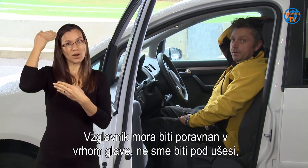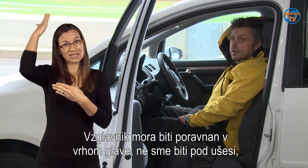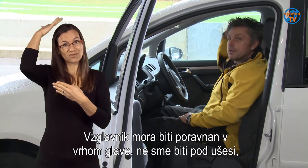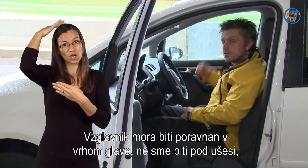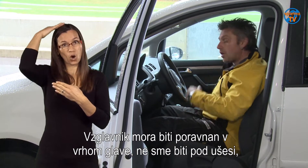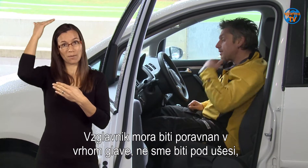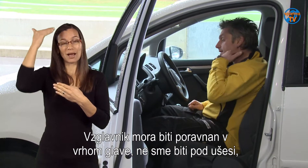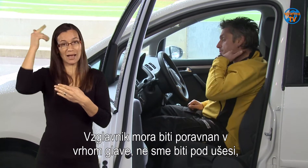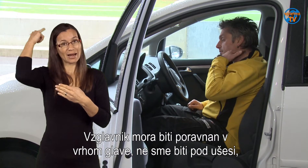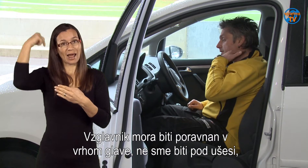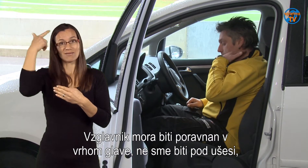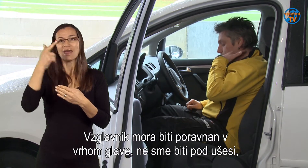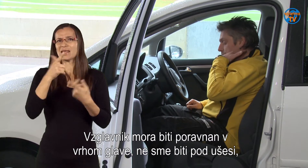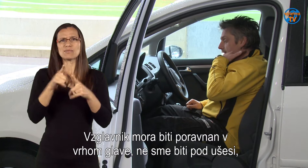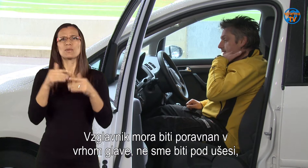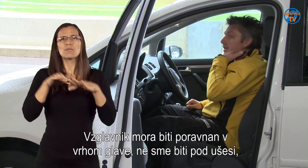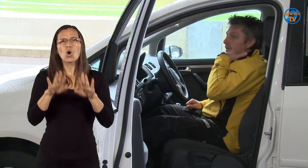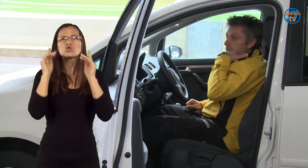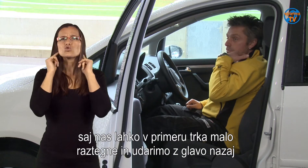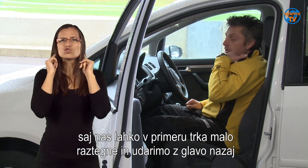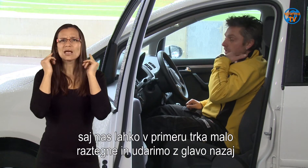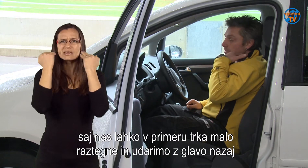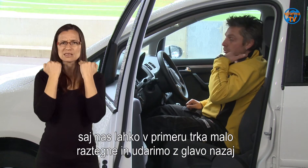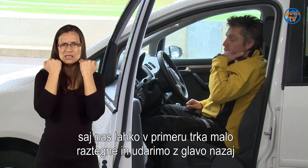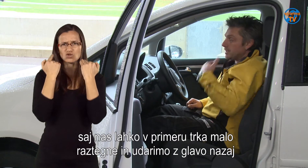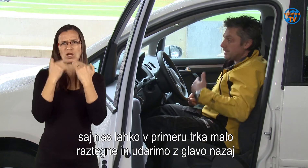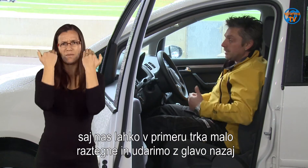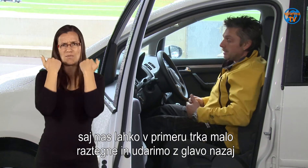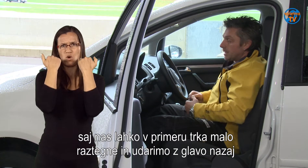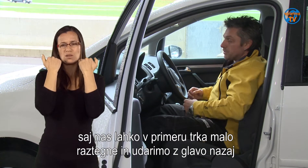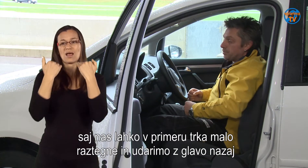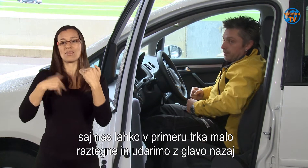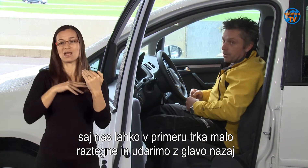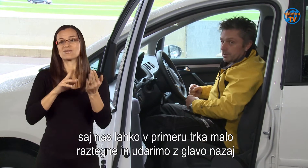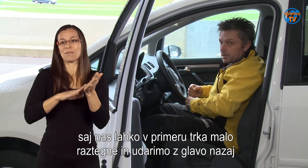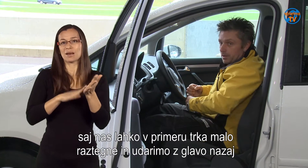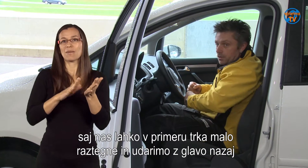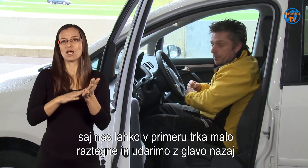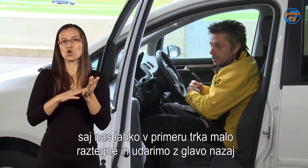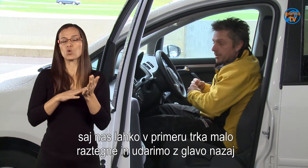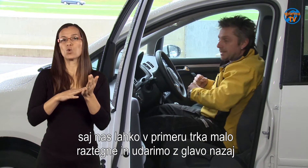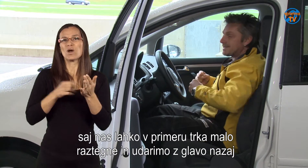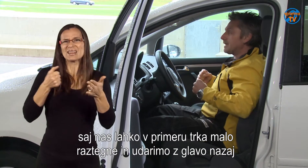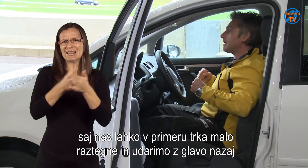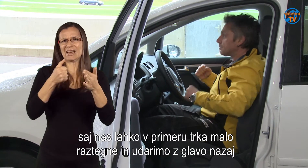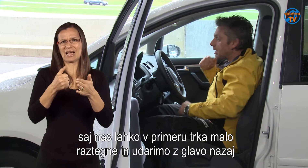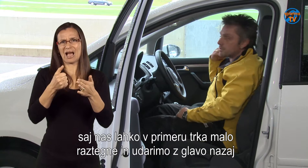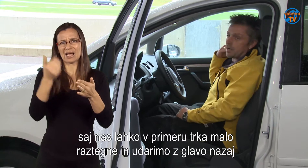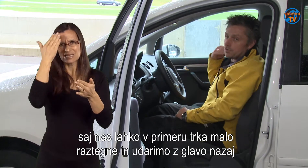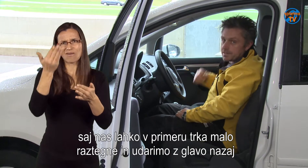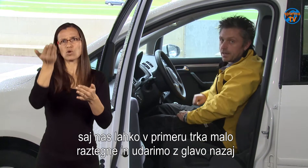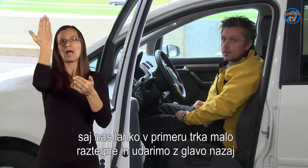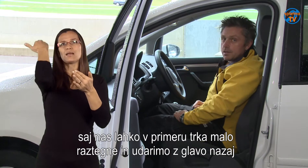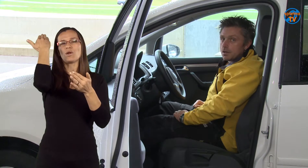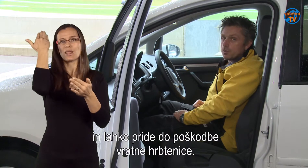vrhom glave, vzglavnik ne sme biti pod ušesi, ker če vzglavnik pod ušesi, nas v primeru trka lahko majčkeno raztegne, udarimo z